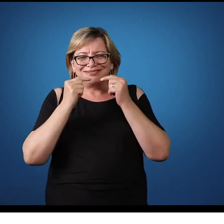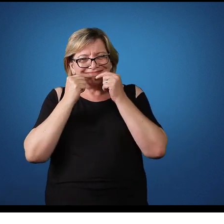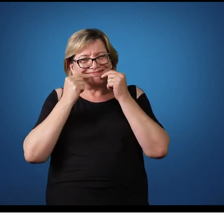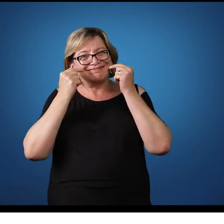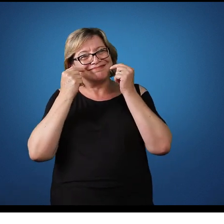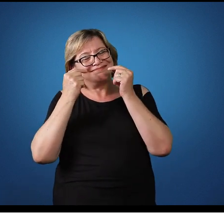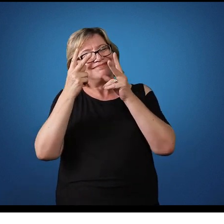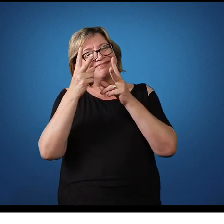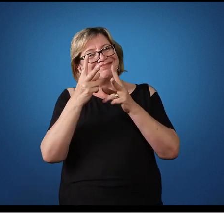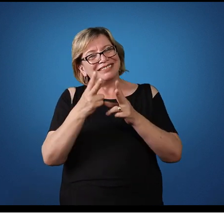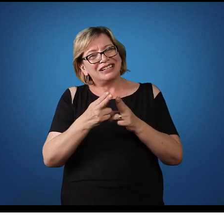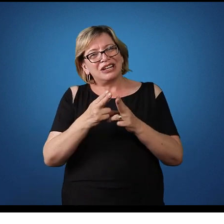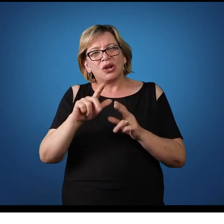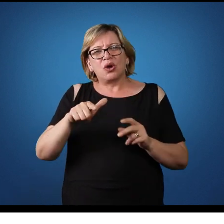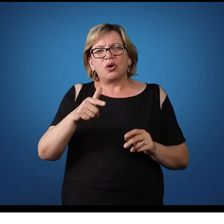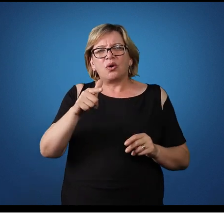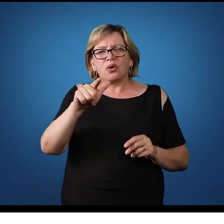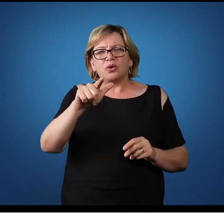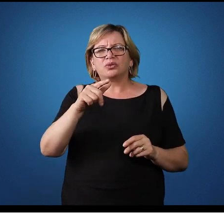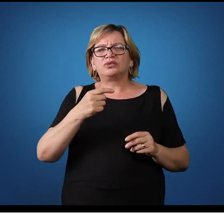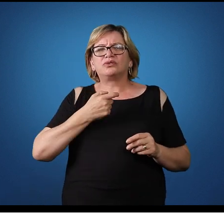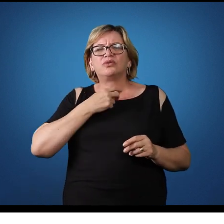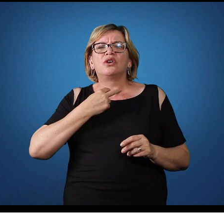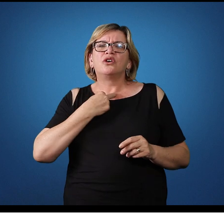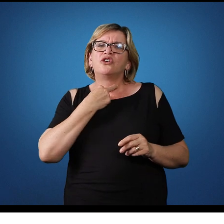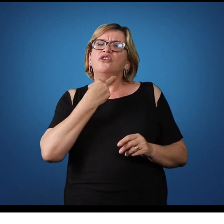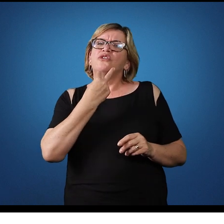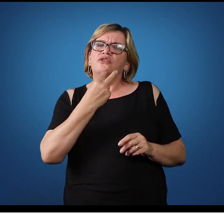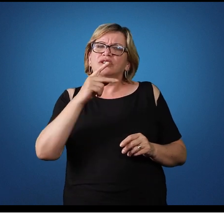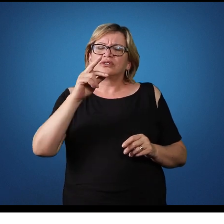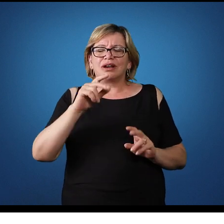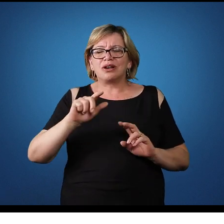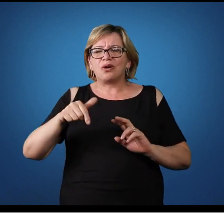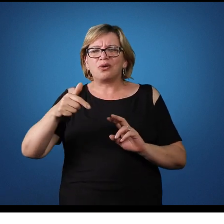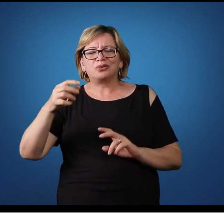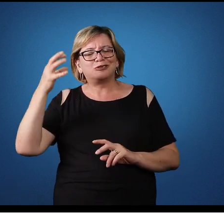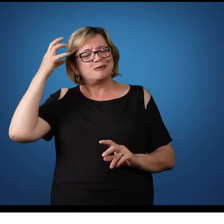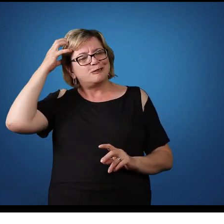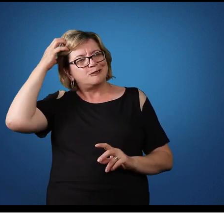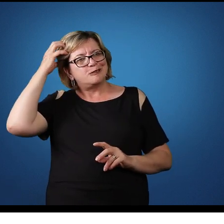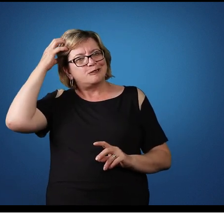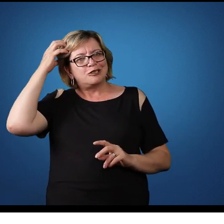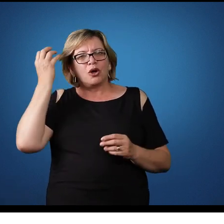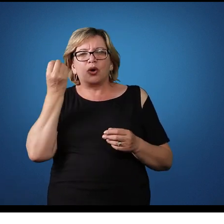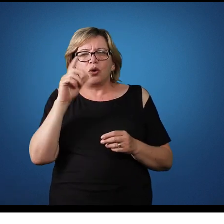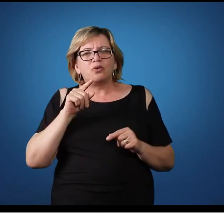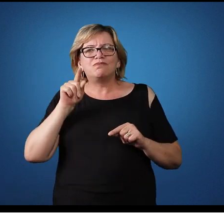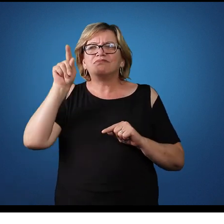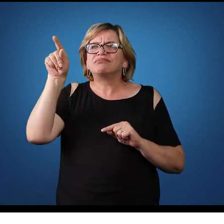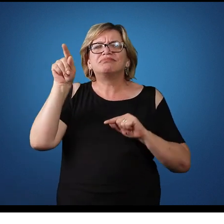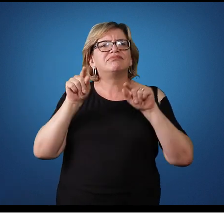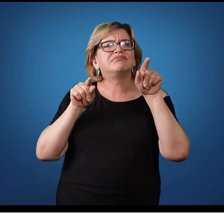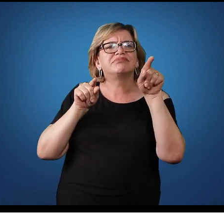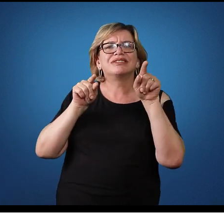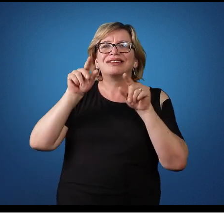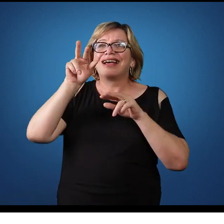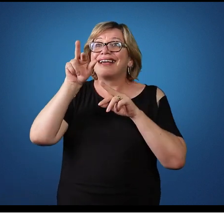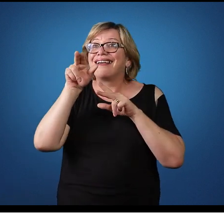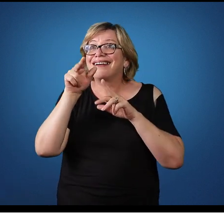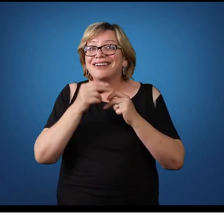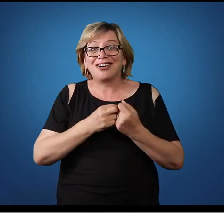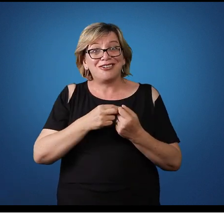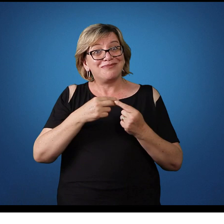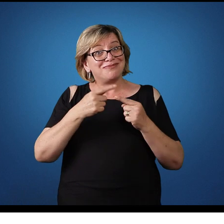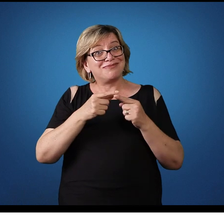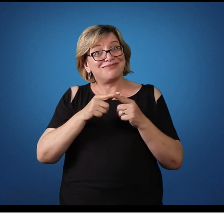sorriso, outros têm o mesmo tom de voz, outros coçam a cabeça ou apontam para as coisas do mesmo jeito, com o